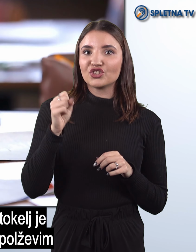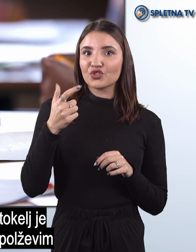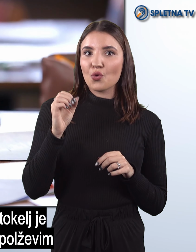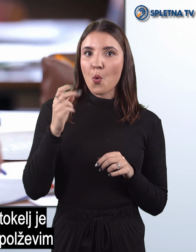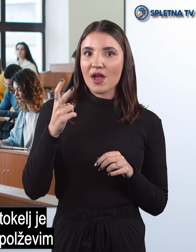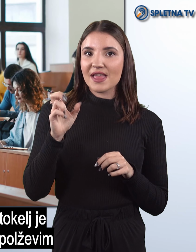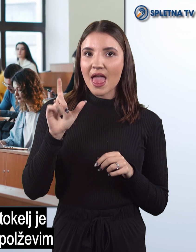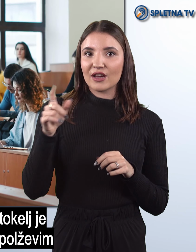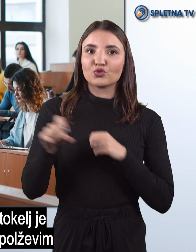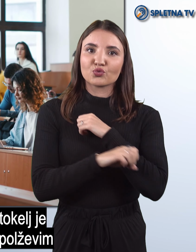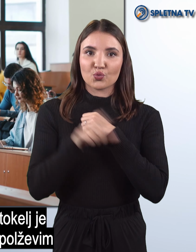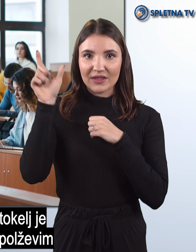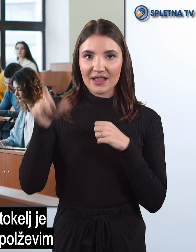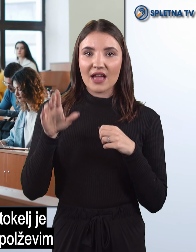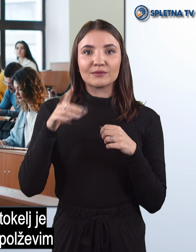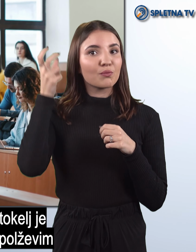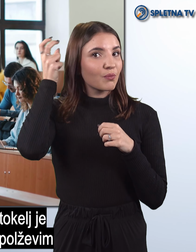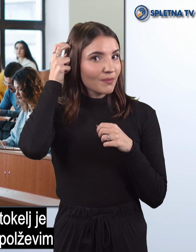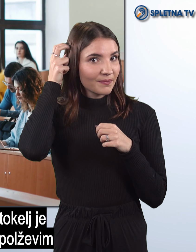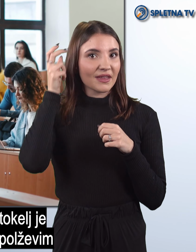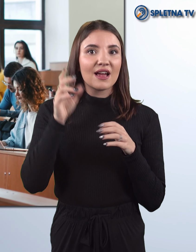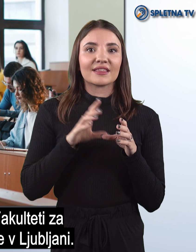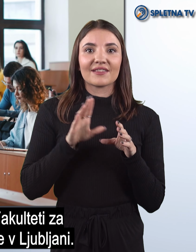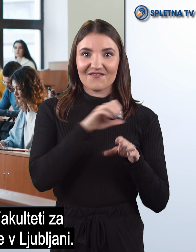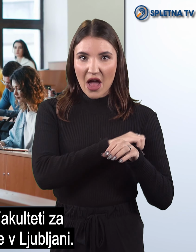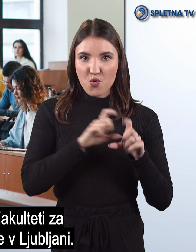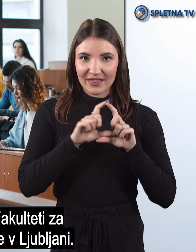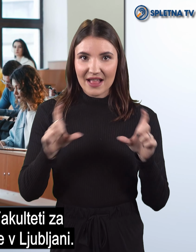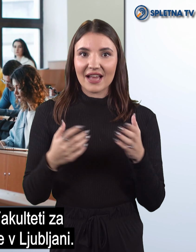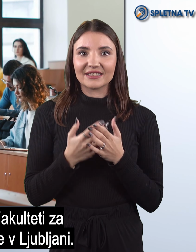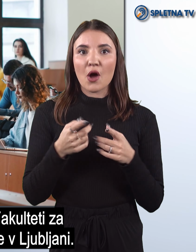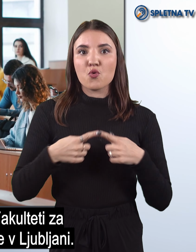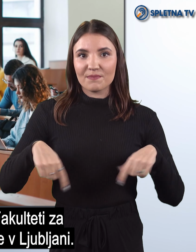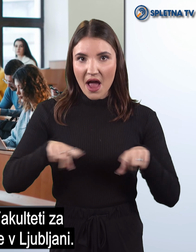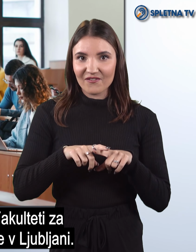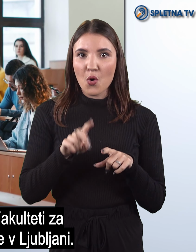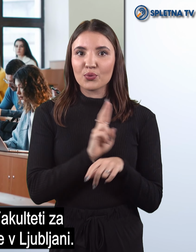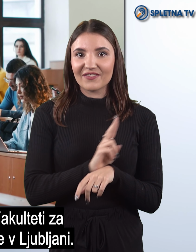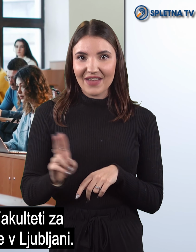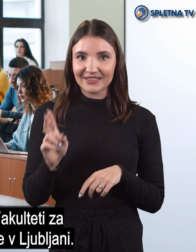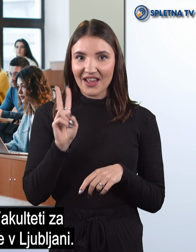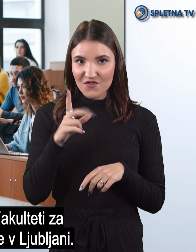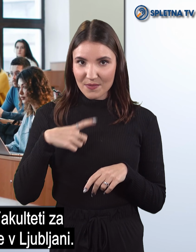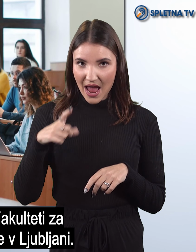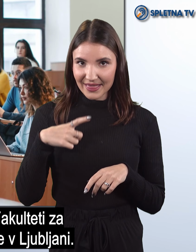s polževim vsadkom na Fakulteti za upravo Univerze v Ljubljani.